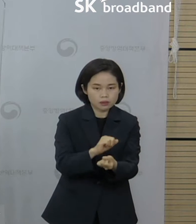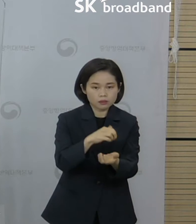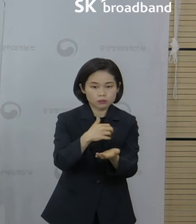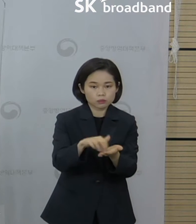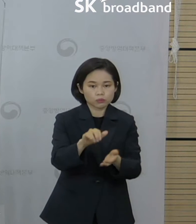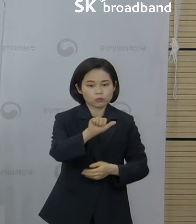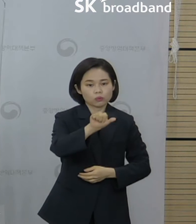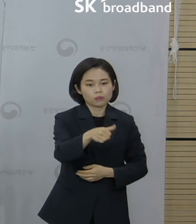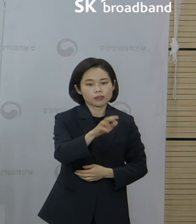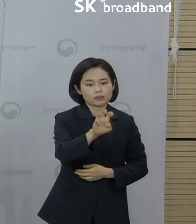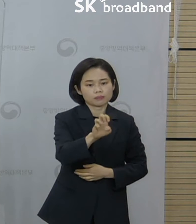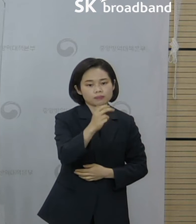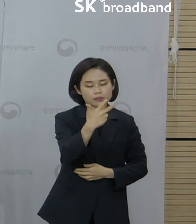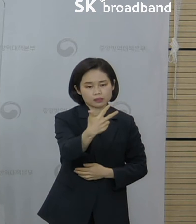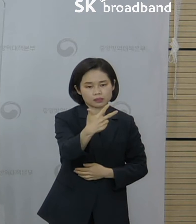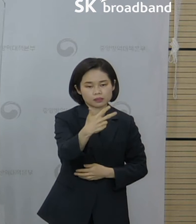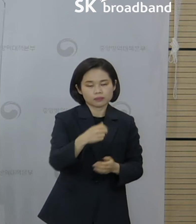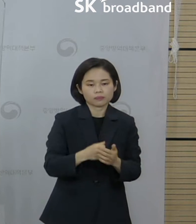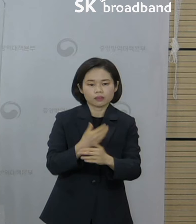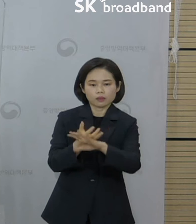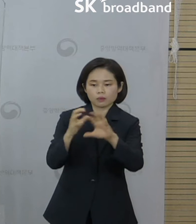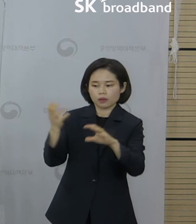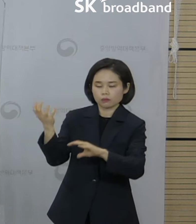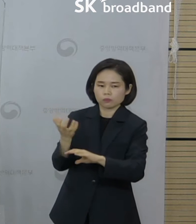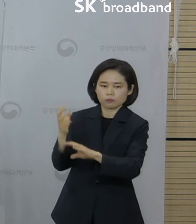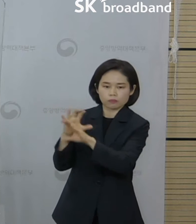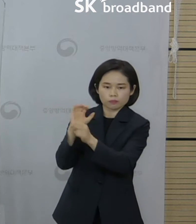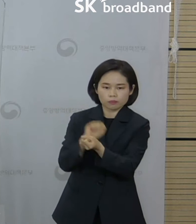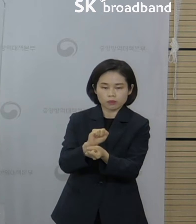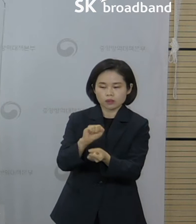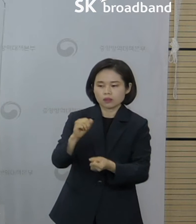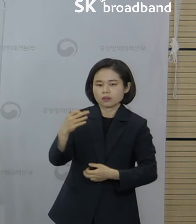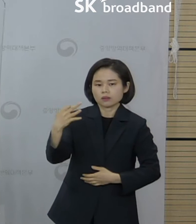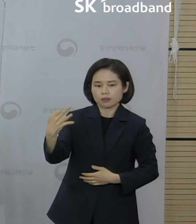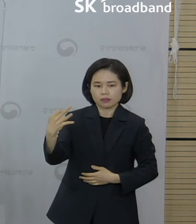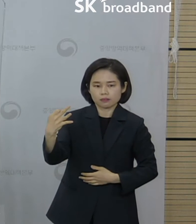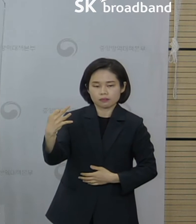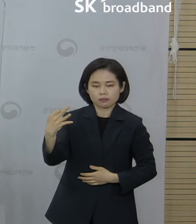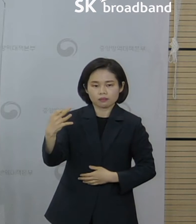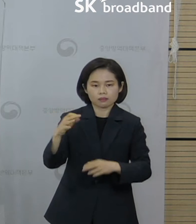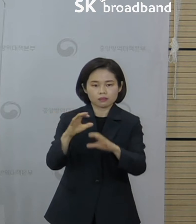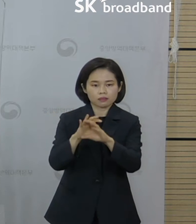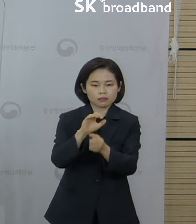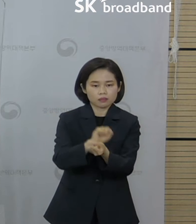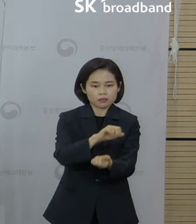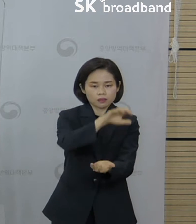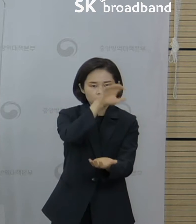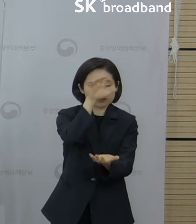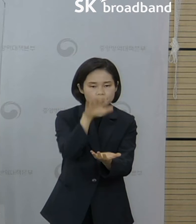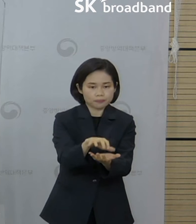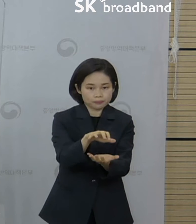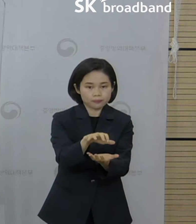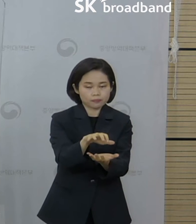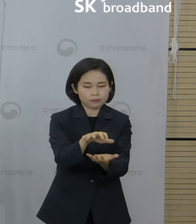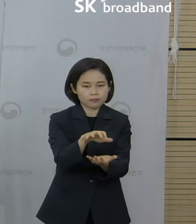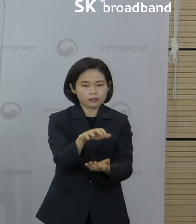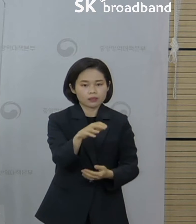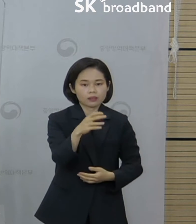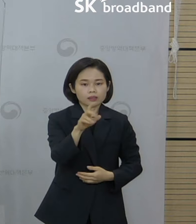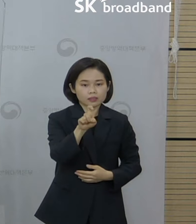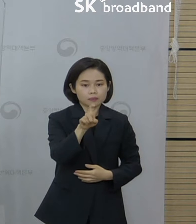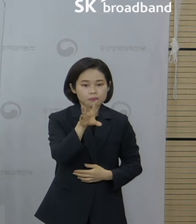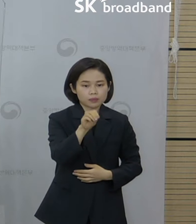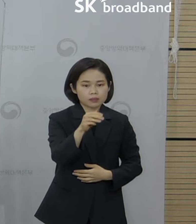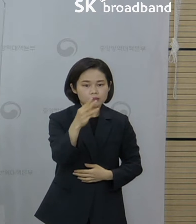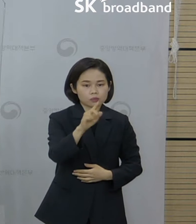수는 537명이고 해외 유입 사례는 14명으로 총 누적 확진자 수는 10만